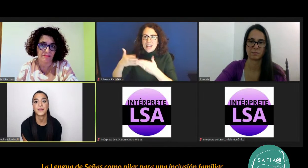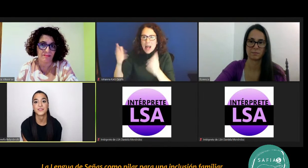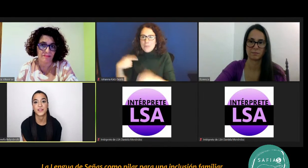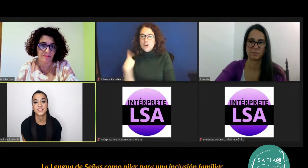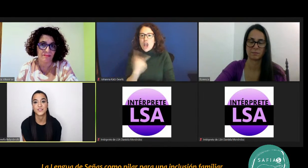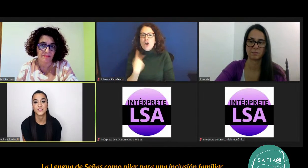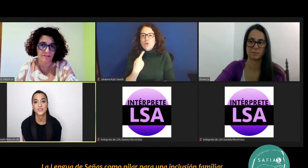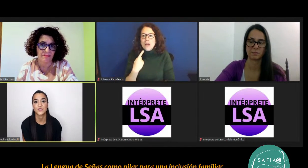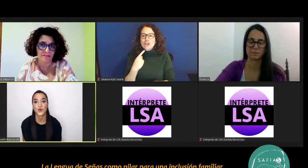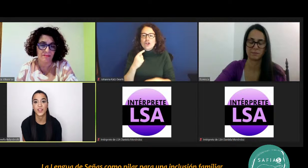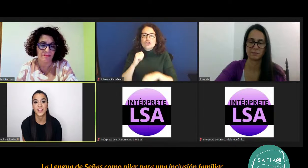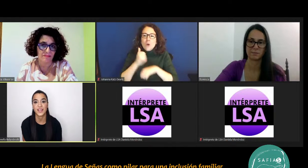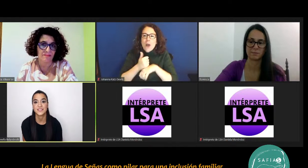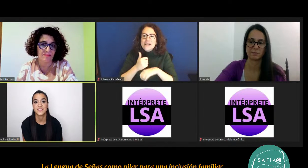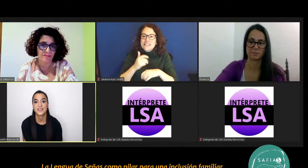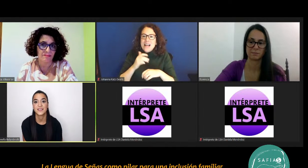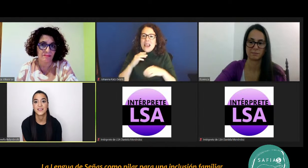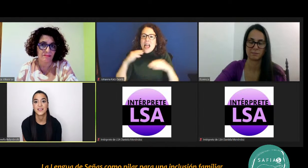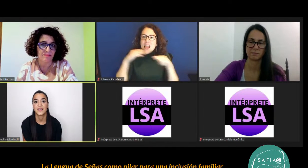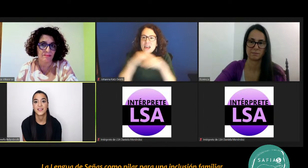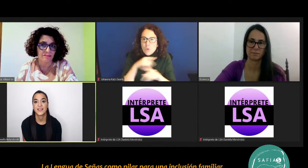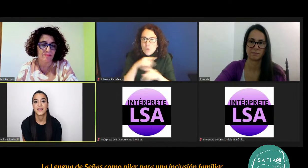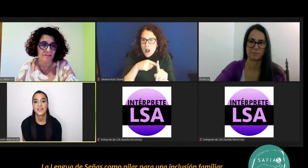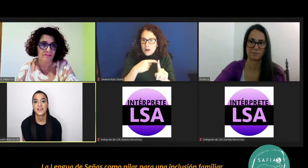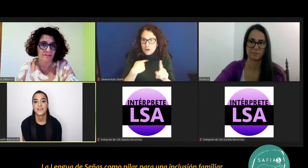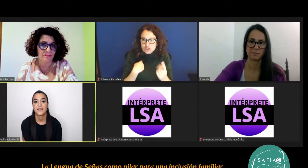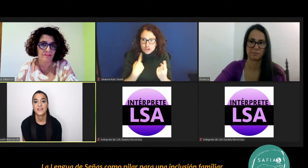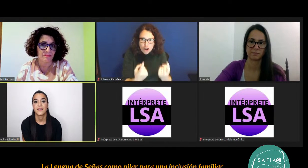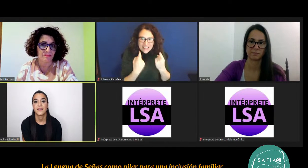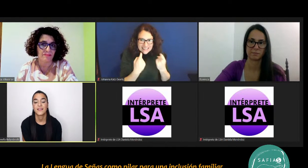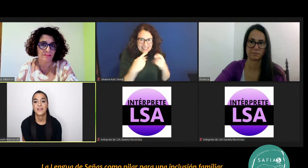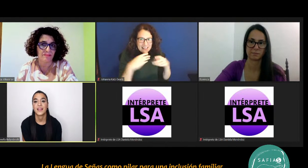que las personas sordas